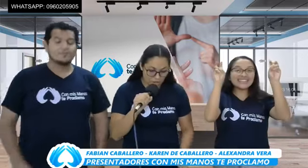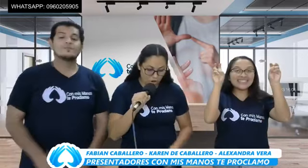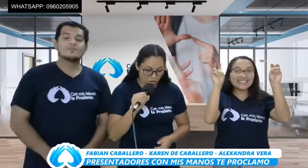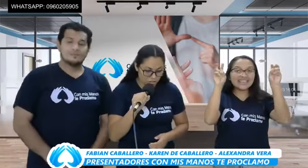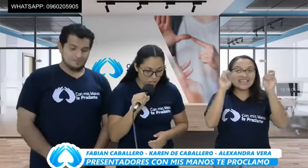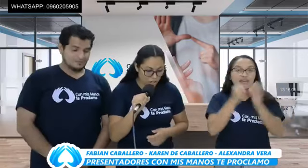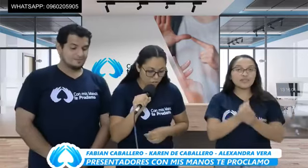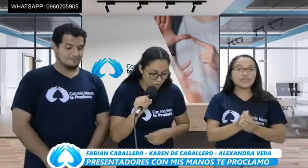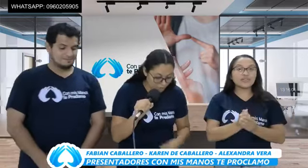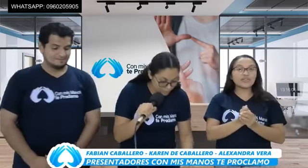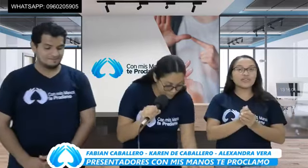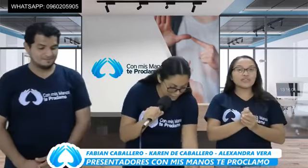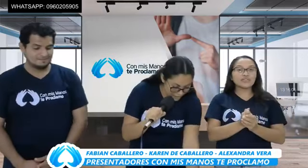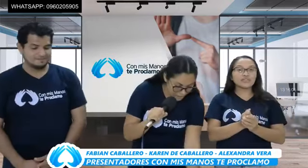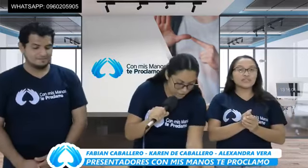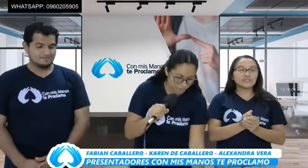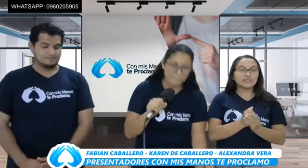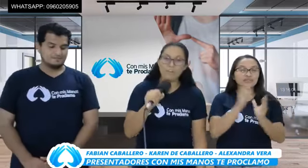llama